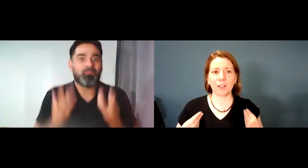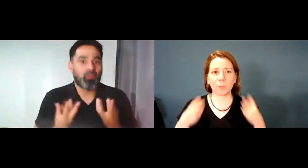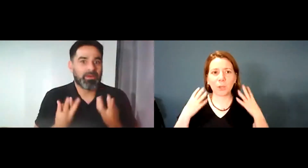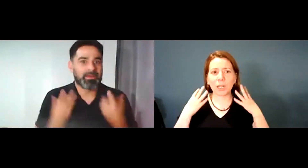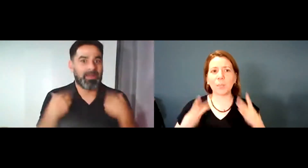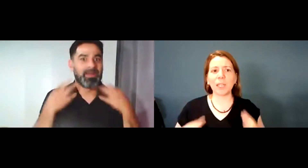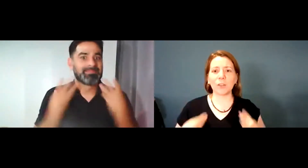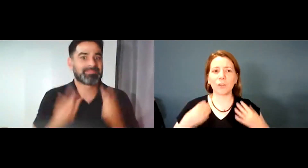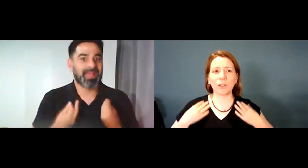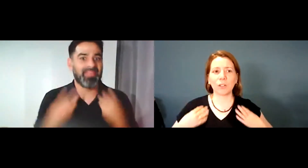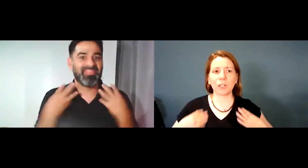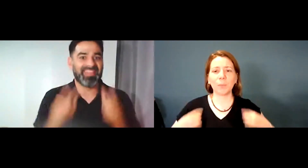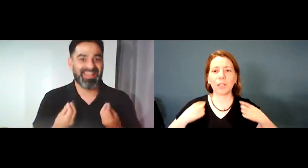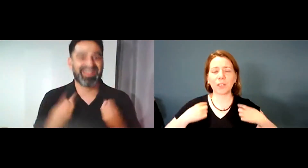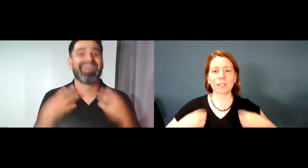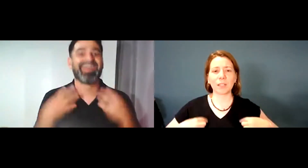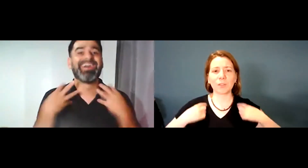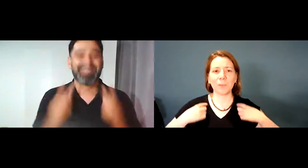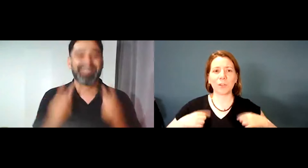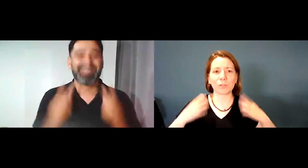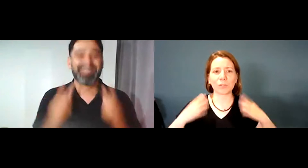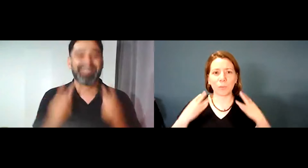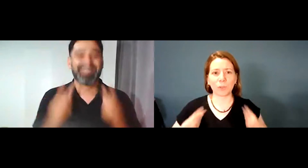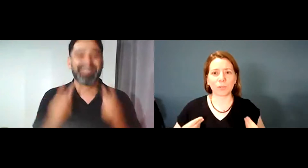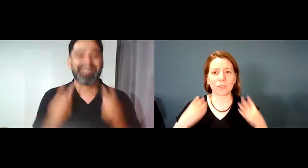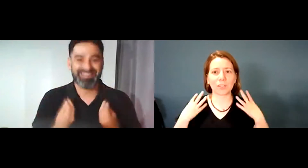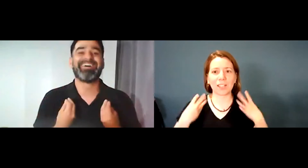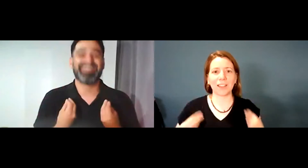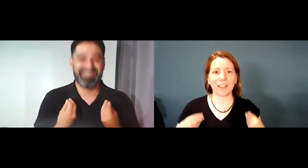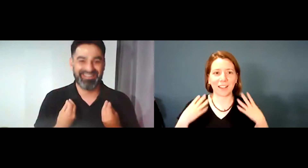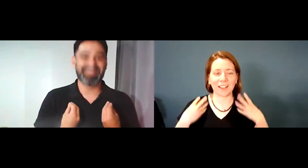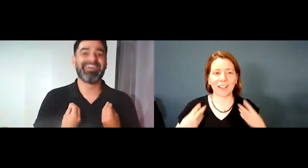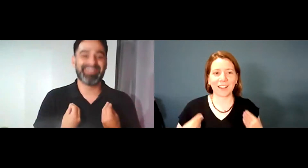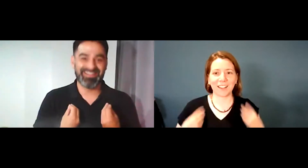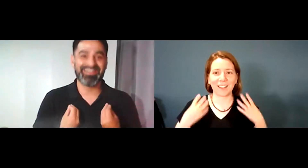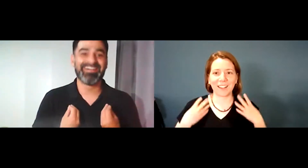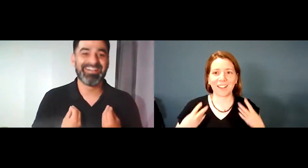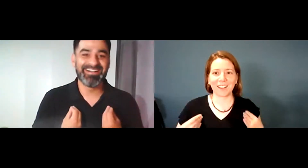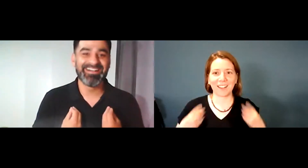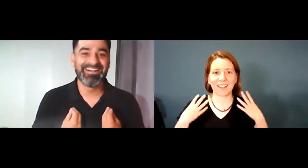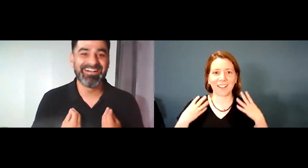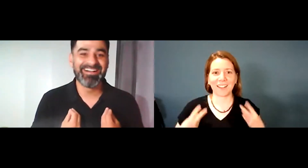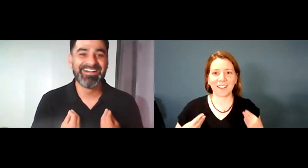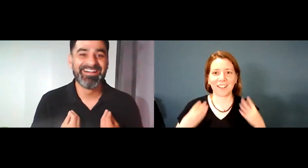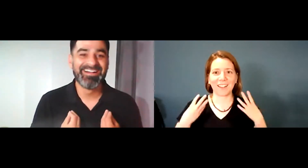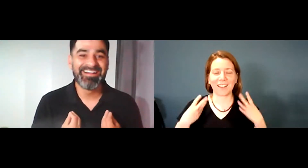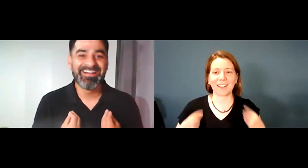Por el pelo. El pelo que hace asoma a los hombros. Sandra. Ahora si me lo corto, ¿qué va